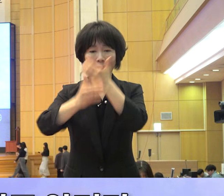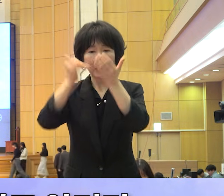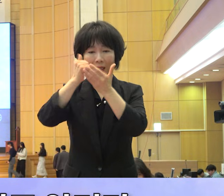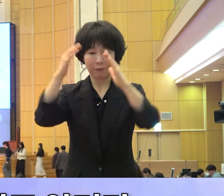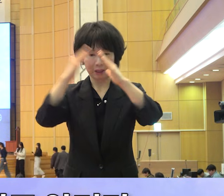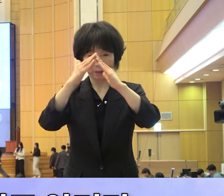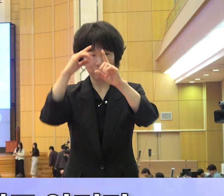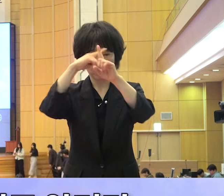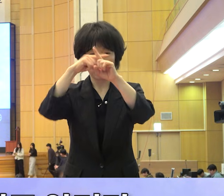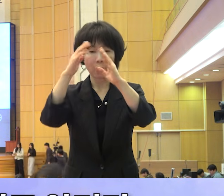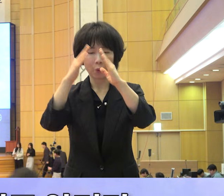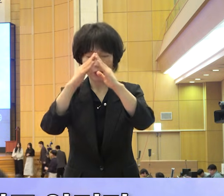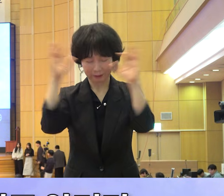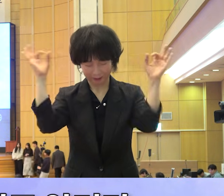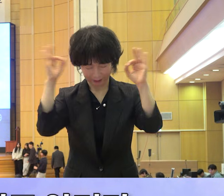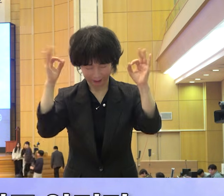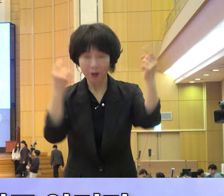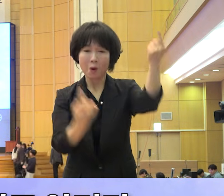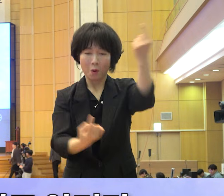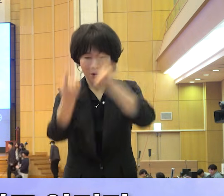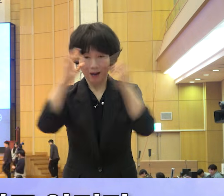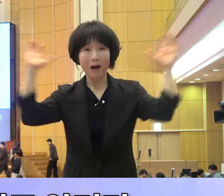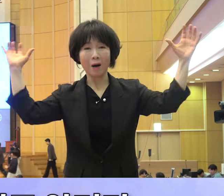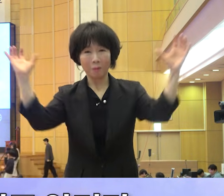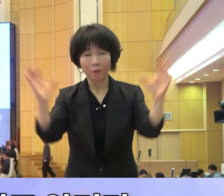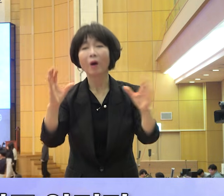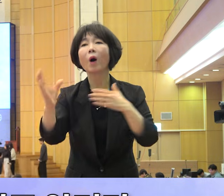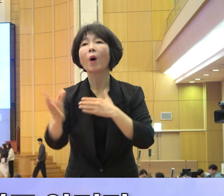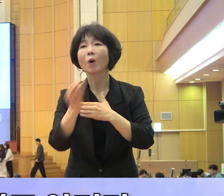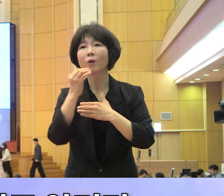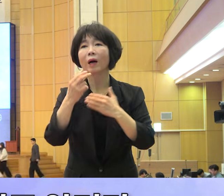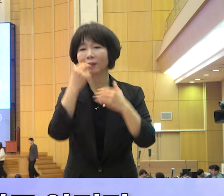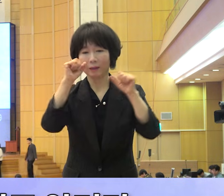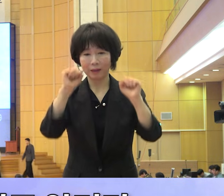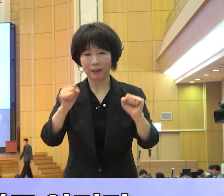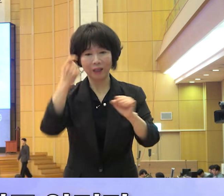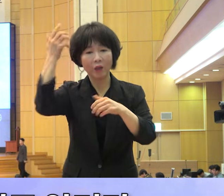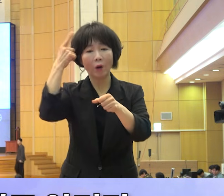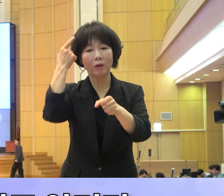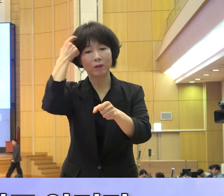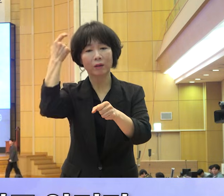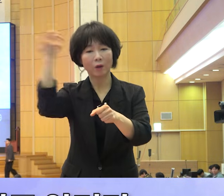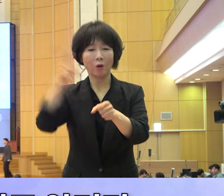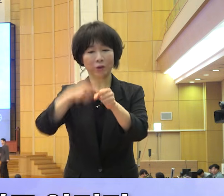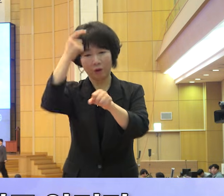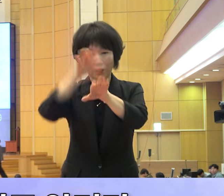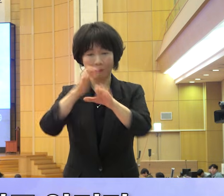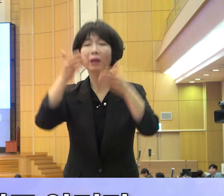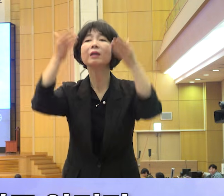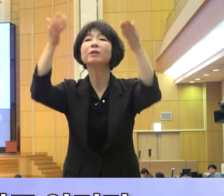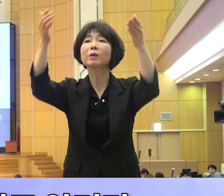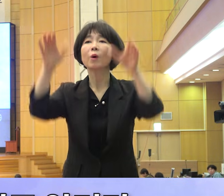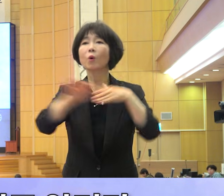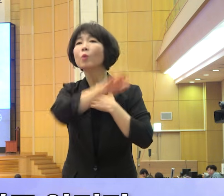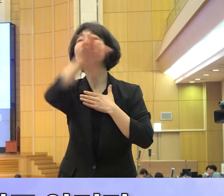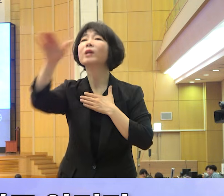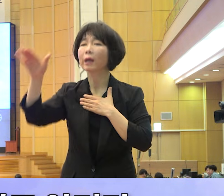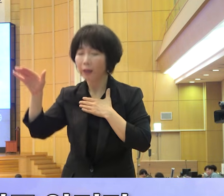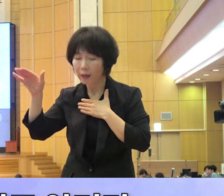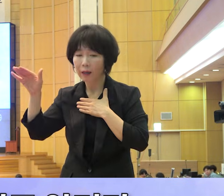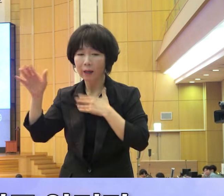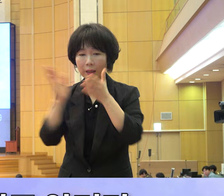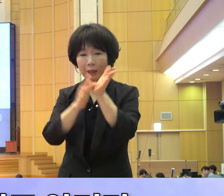하나님의 집 성전에 나오게 하시고 거룩한 산제사 영적 예배를 드리게 하시고 이렇게